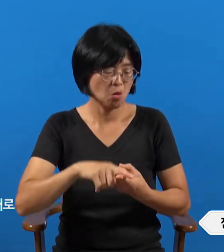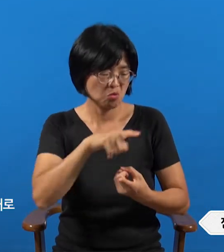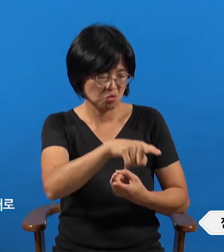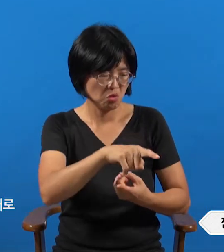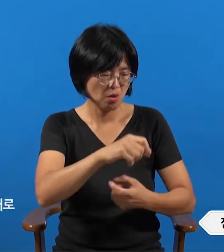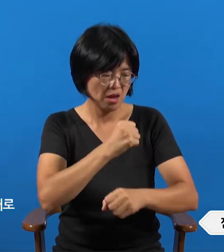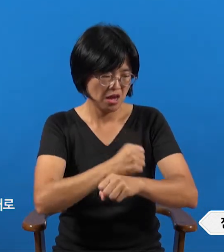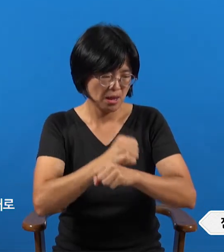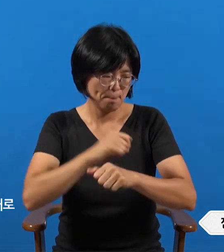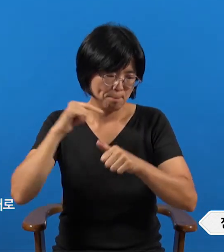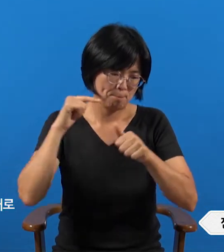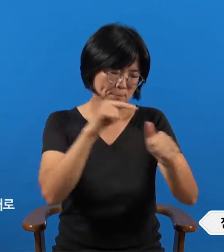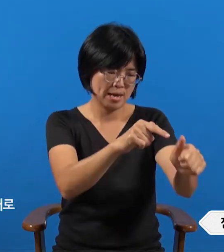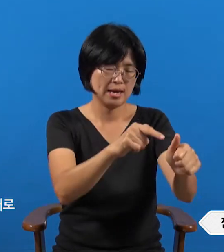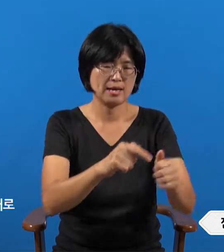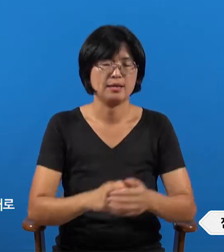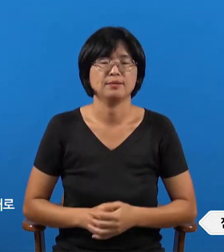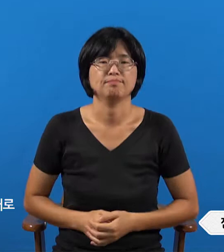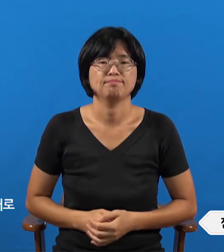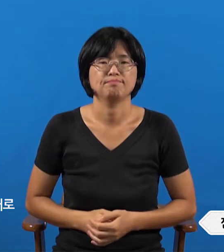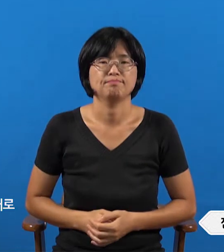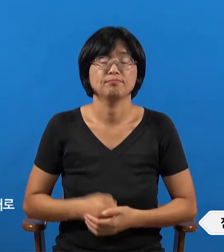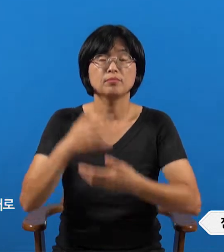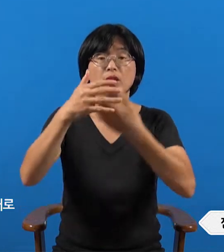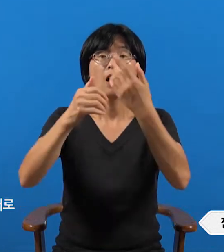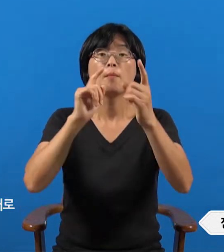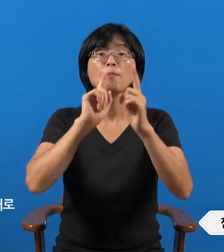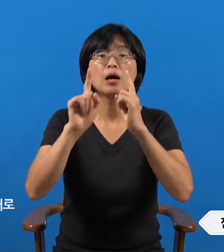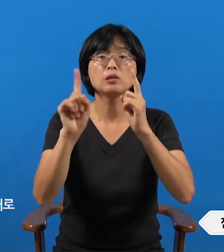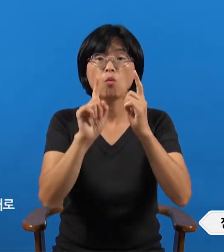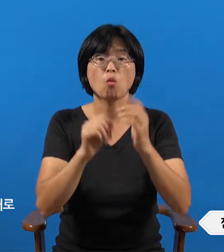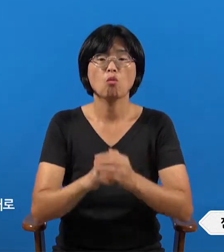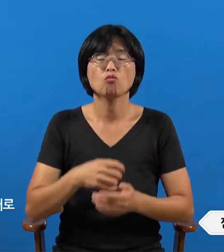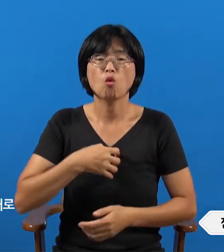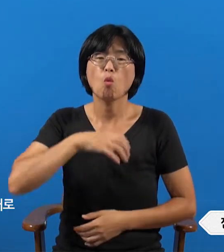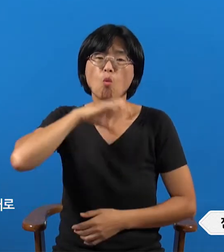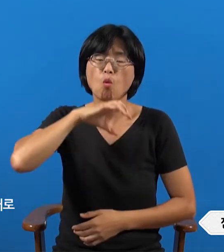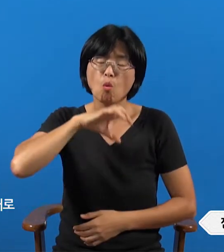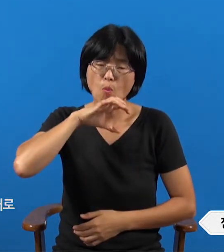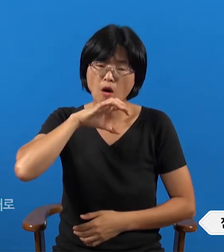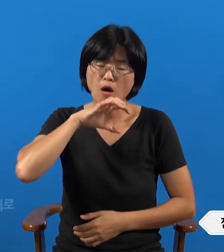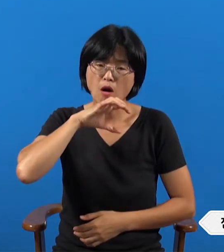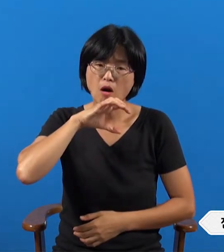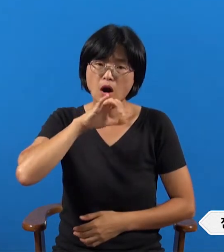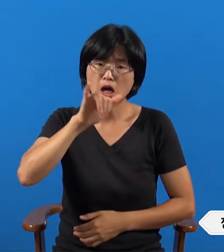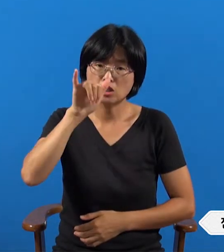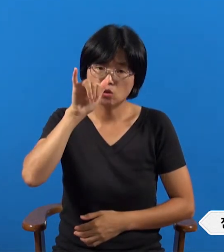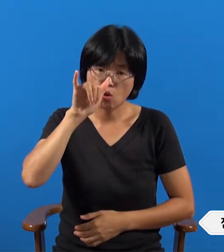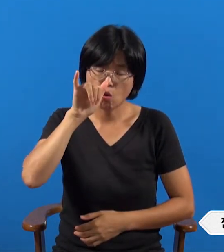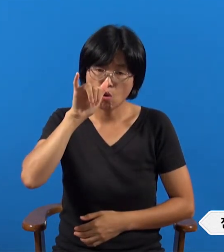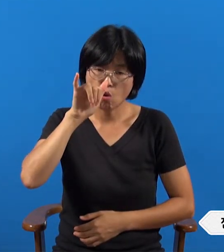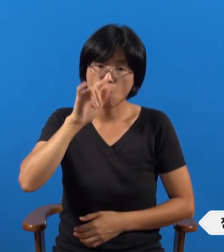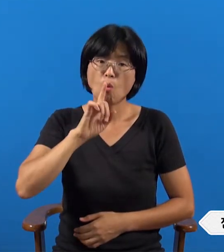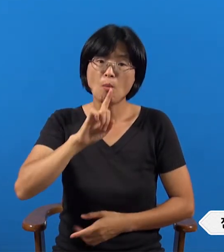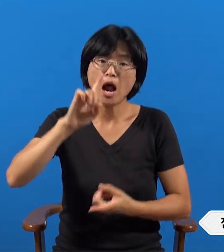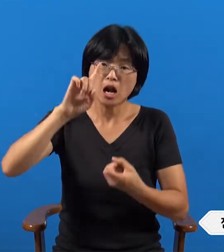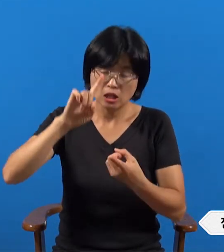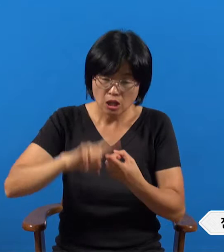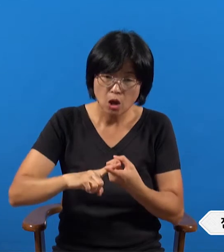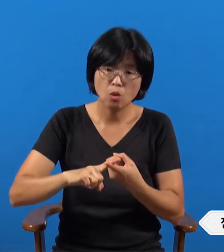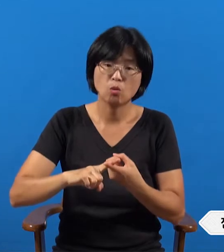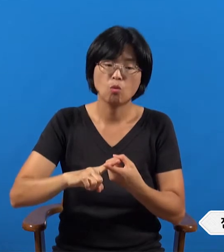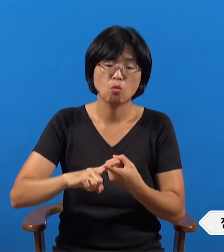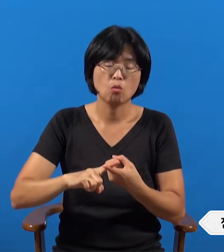들린 대로 내가 너희에게 행하리니. 하나님 말씀합니다. 내가 원망하고 있는가? 원망하는